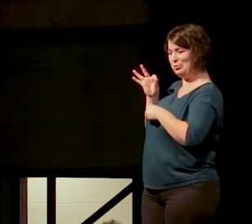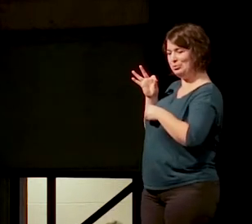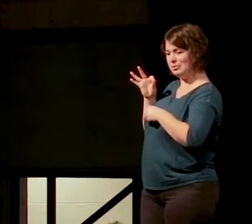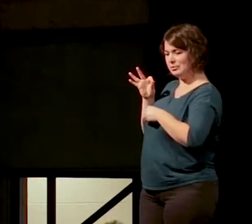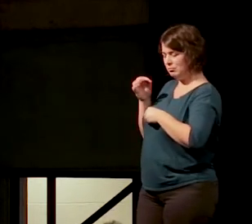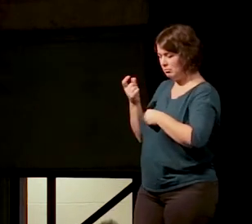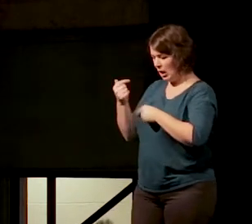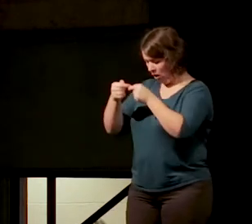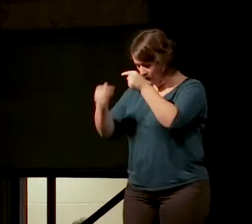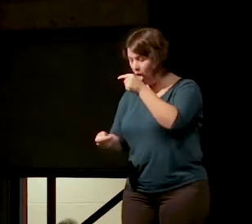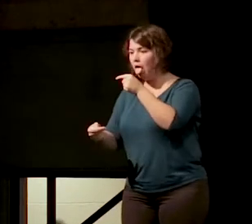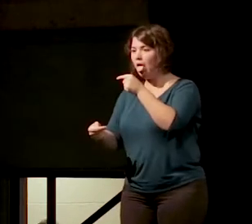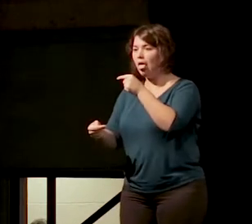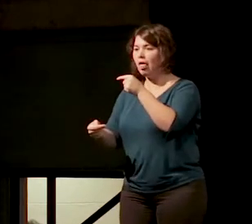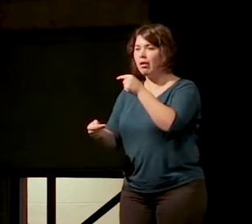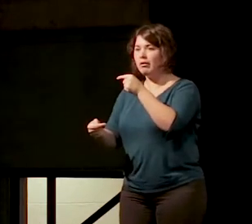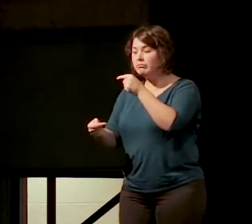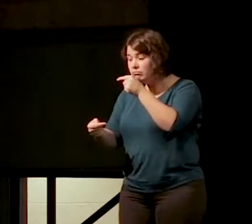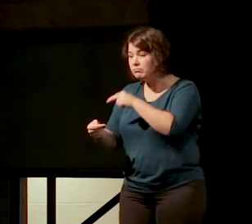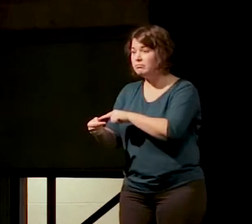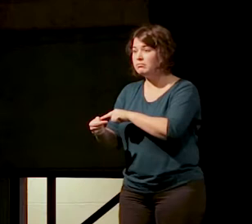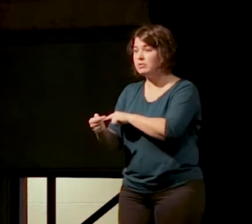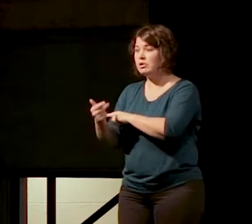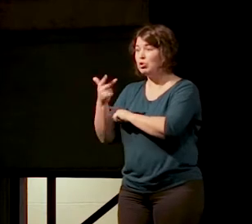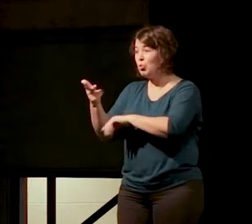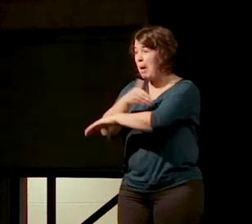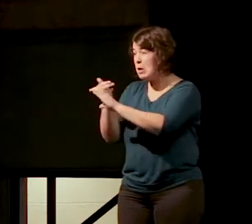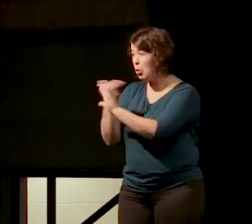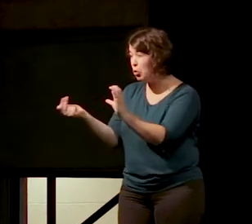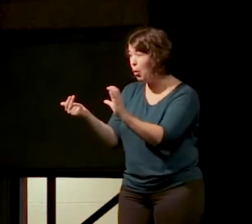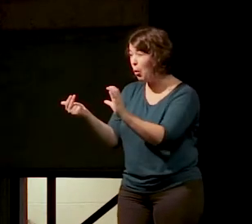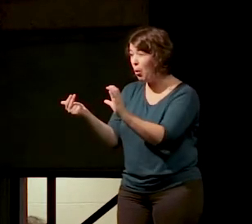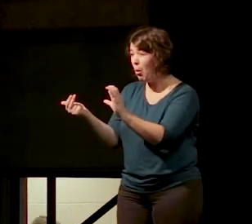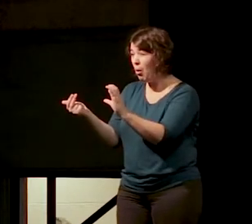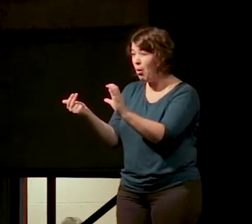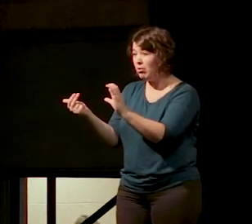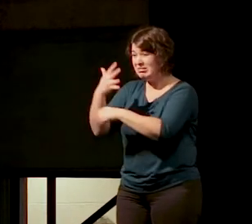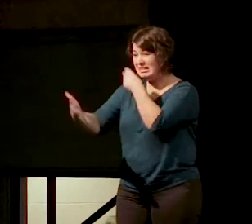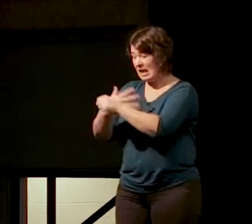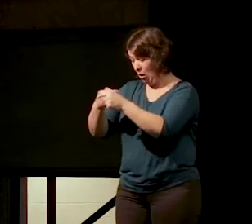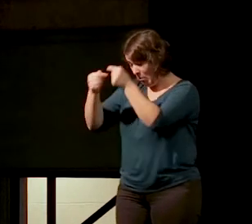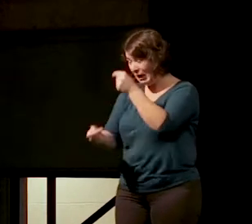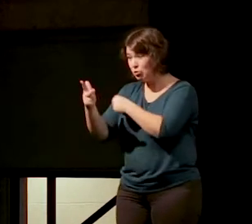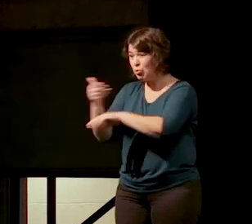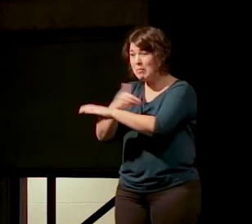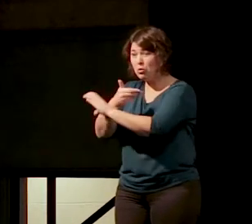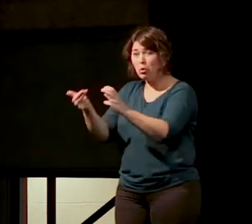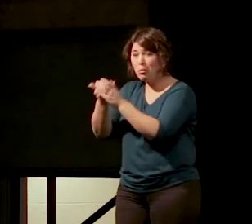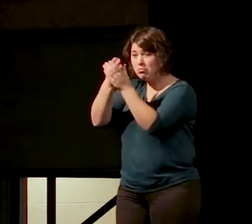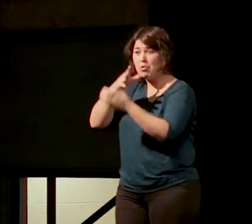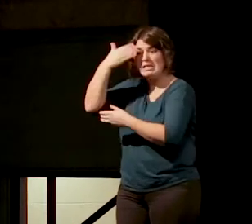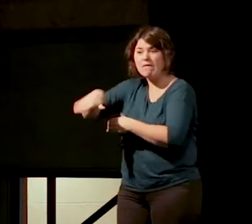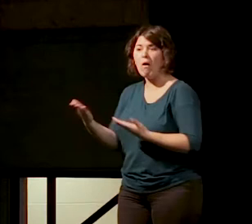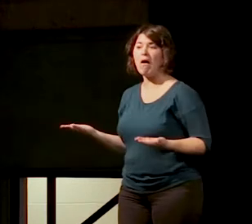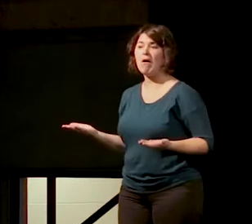gagner ainsi consolidé, avoisinerait les 3 millions d'euros de pertes en 5 ans, mesdames et messieurs, là